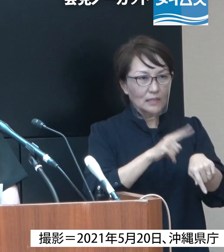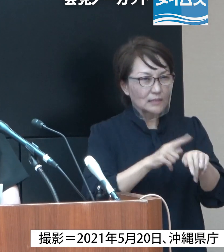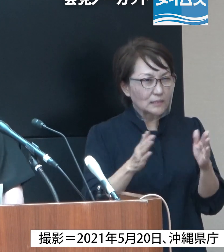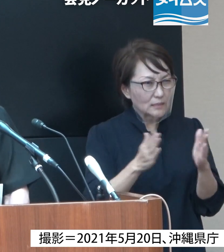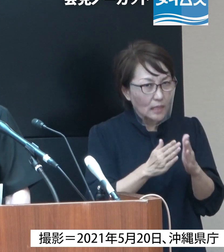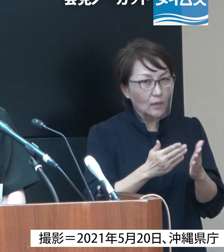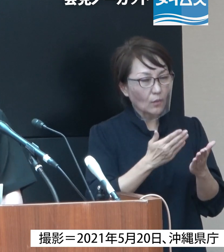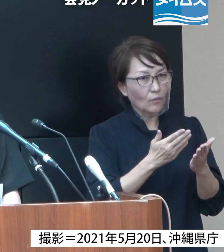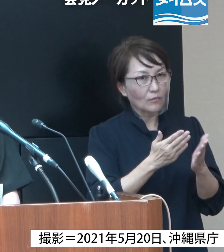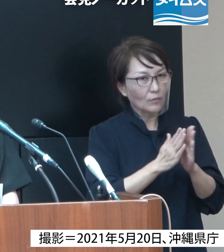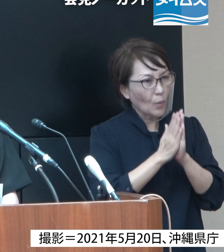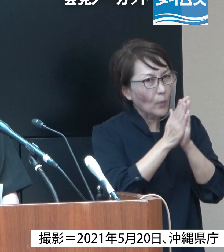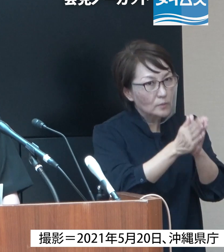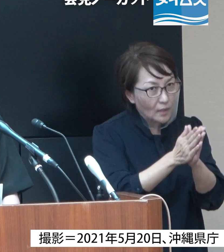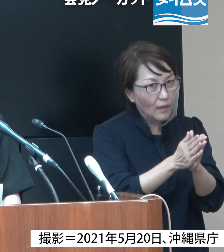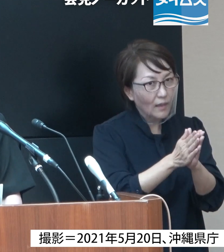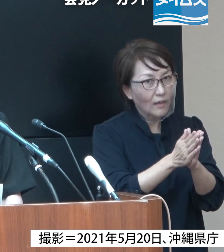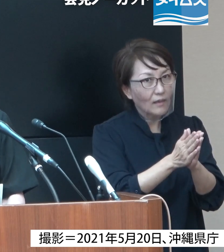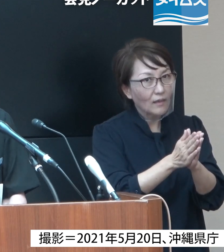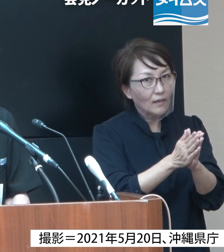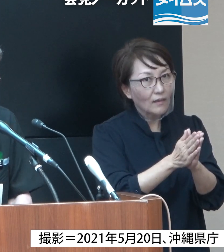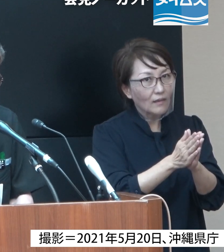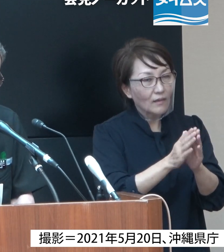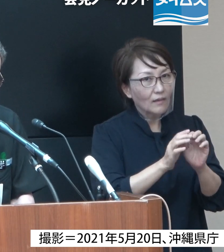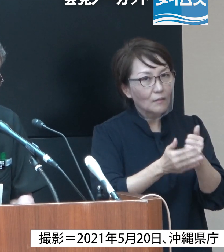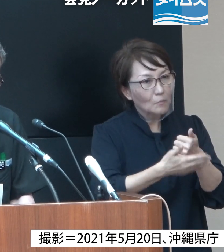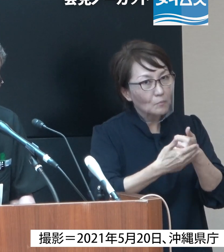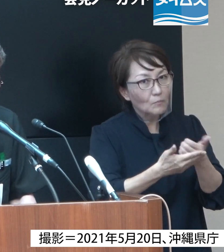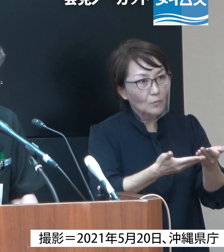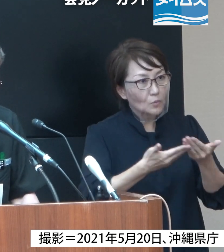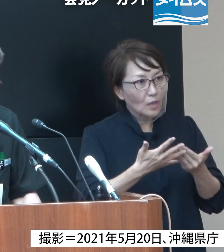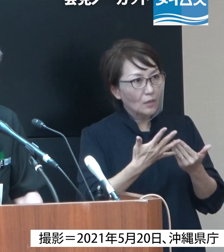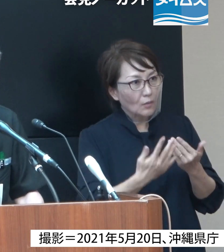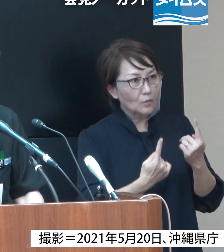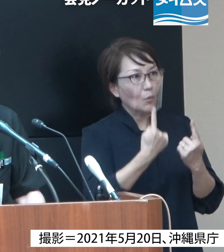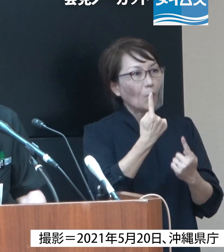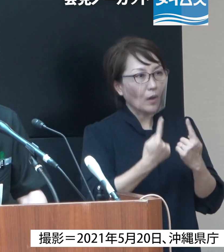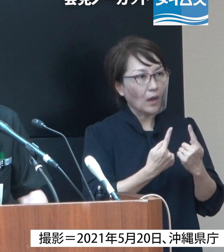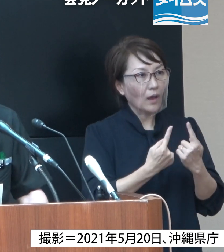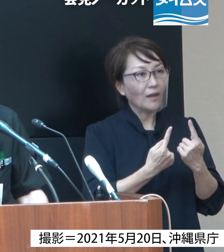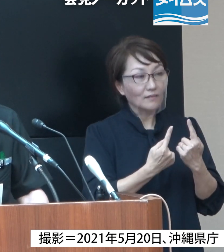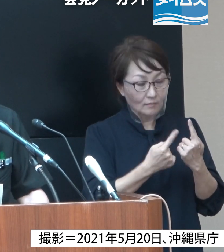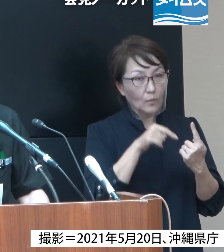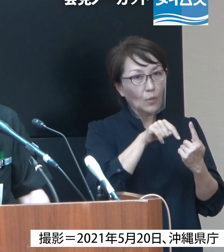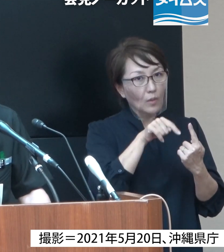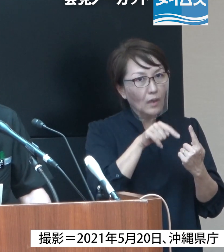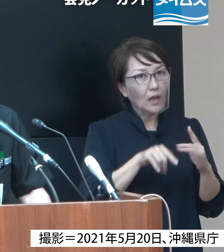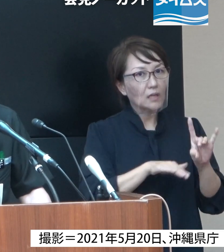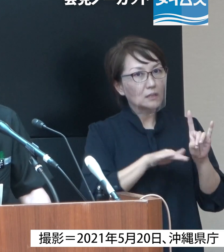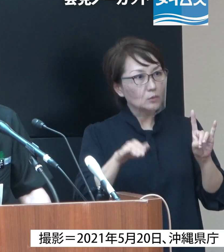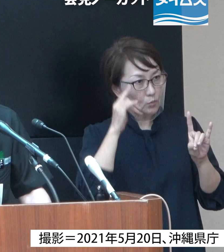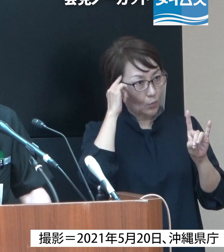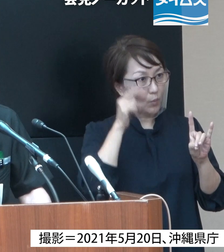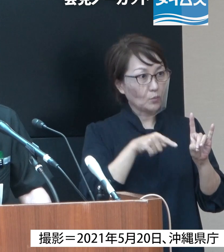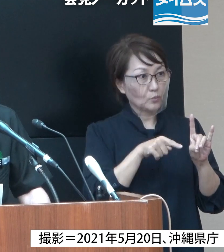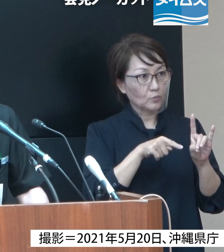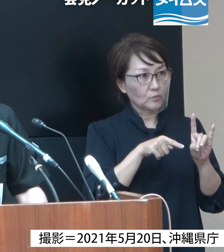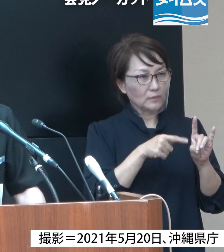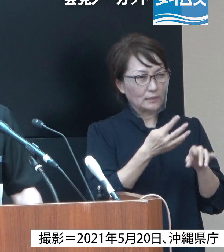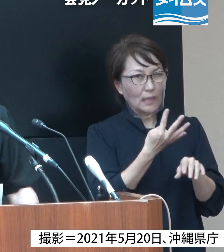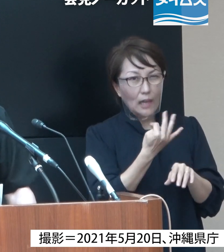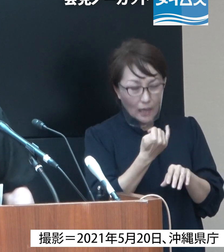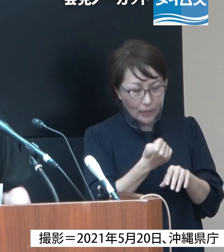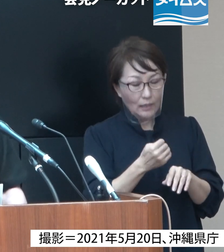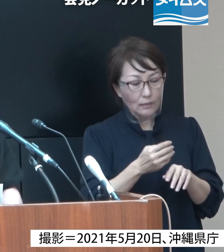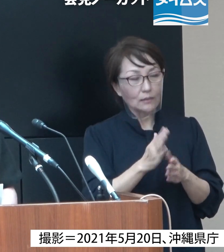じていただいているかいただいていないかということが基本的にはその基準になりますので、何回か県